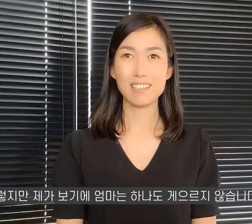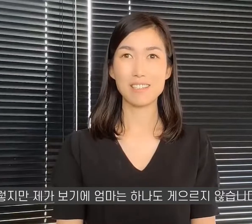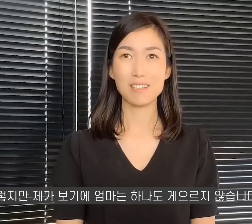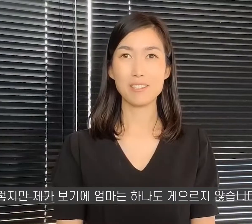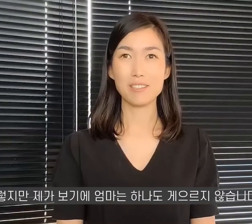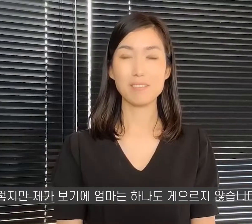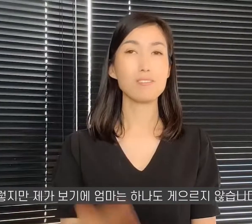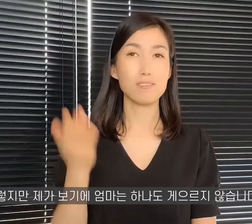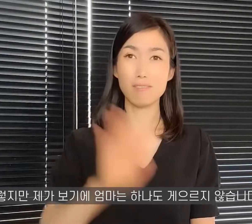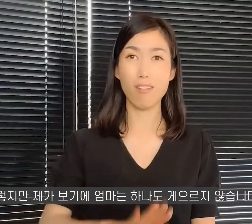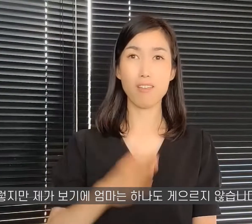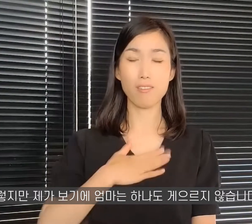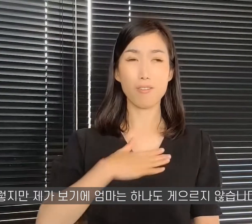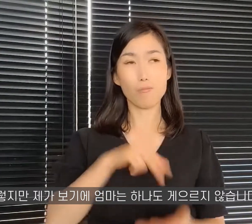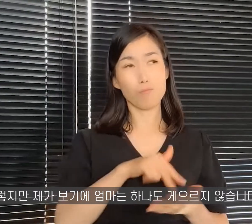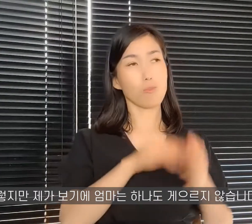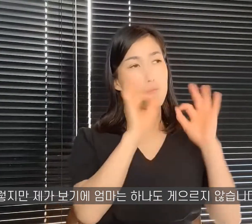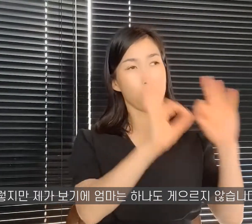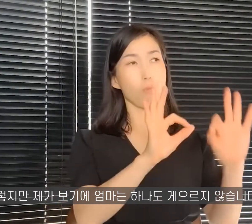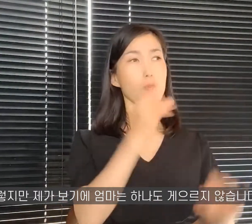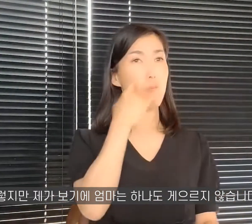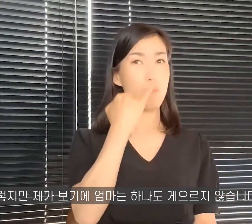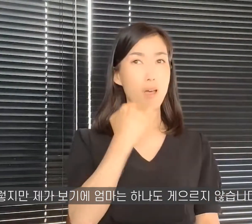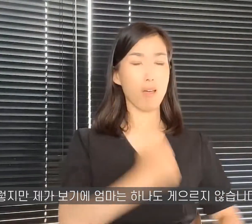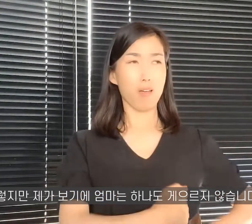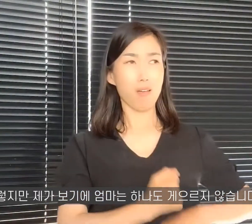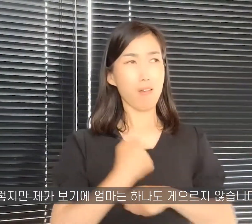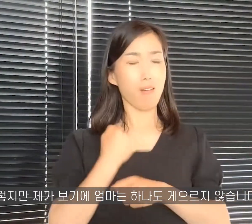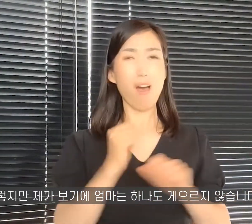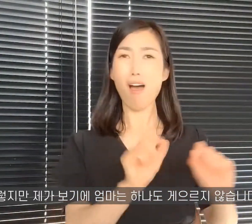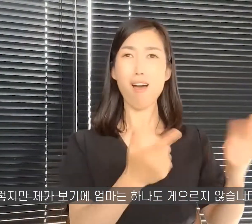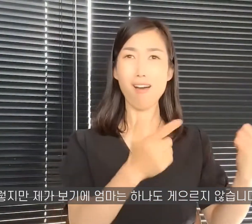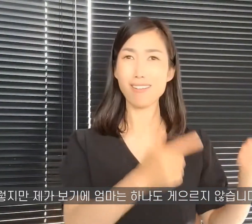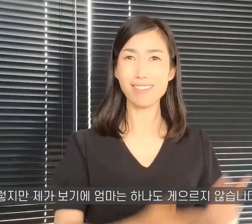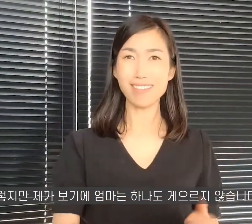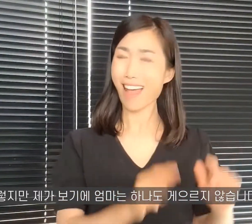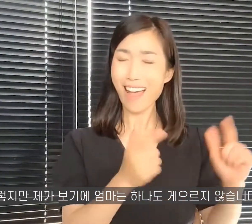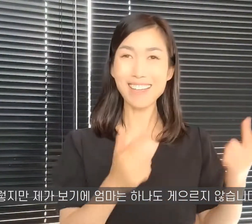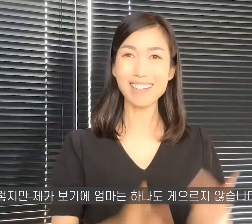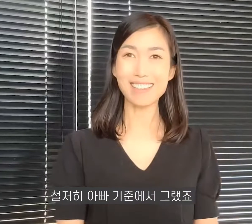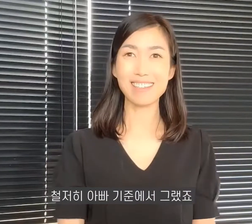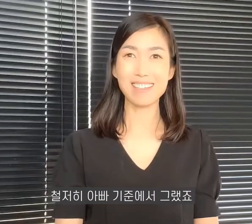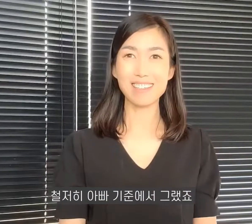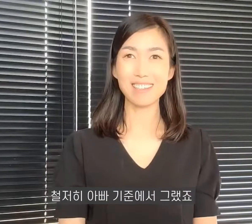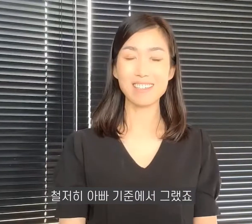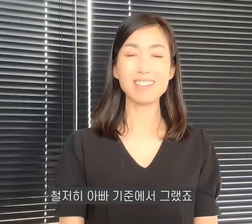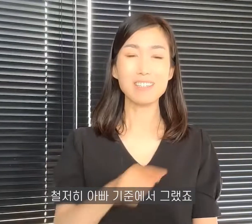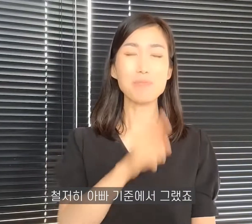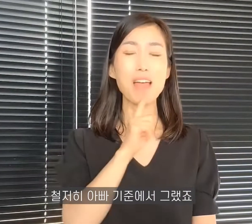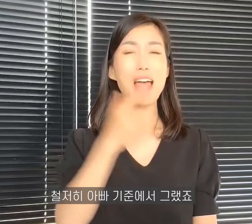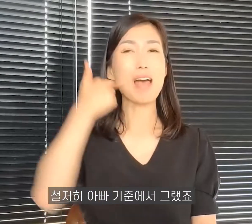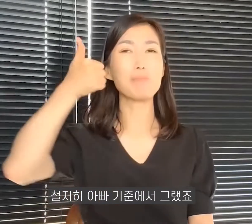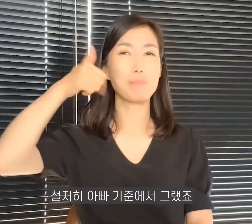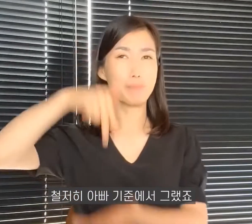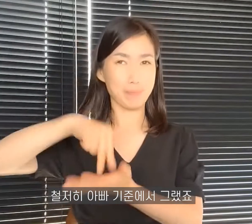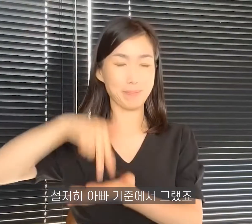그렇지만 제가 보기 엄마는 하나도 게으르지 않습니다 철저히 아빠 기준에서 그랬죠